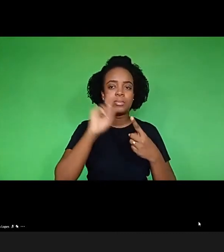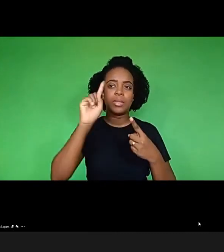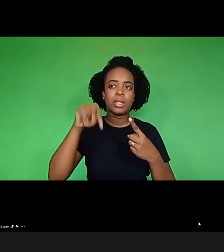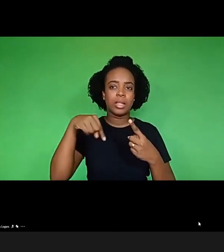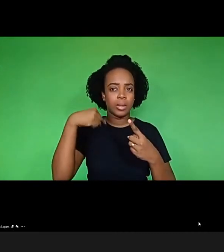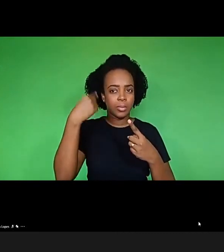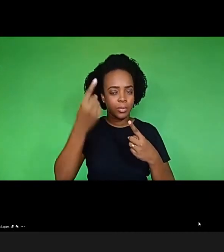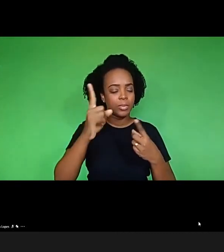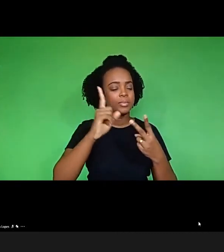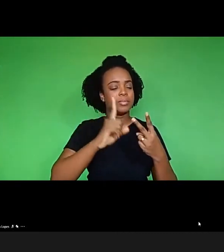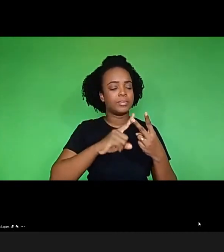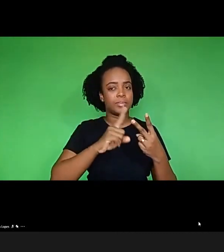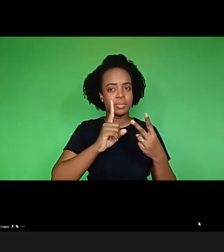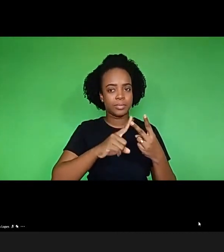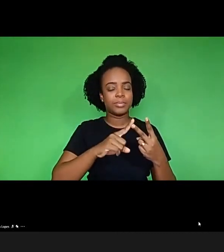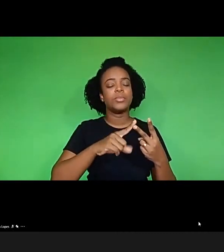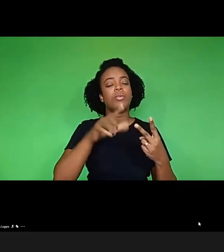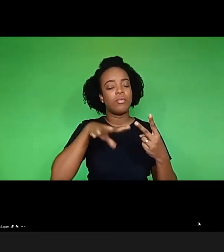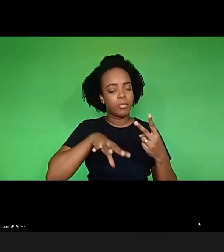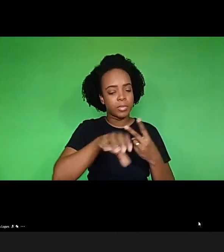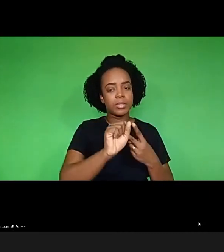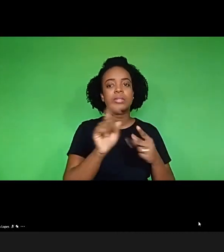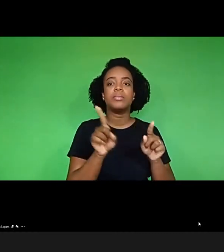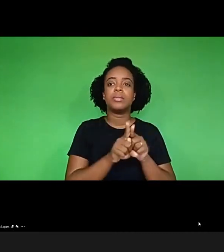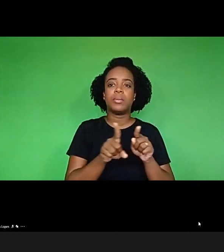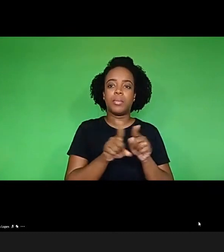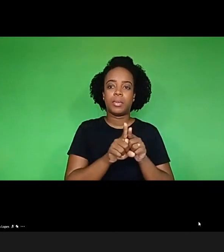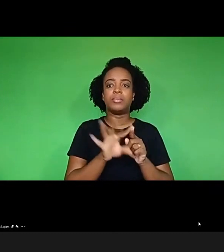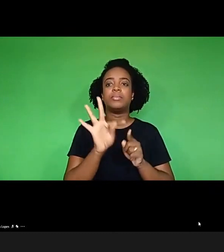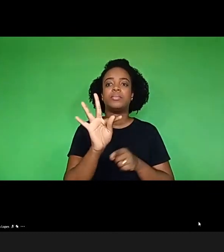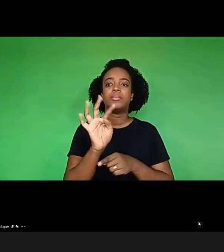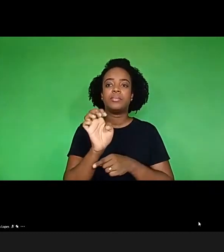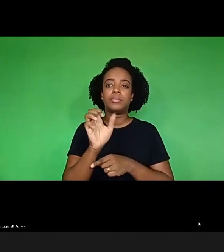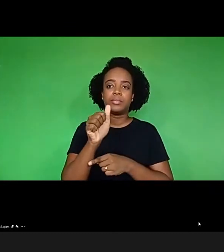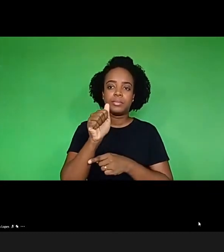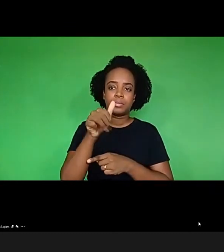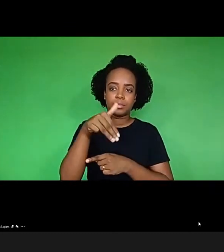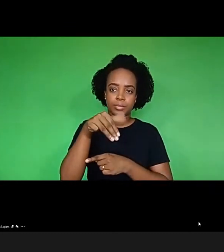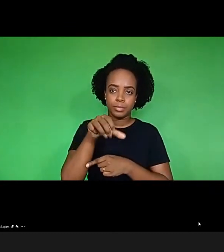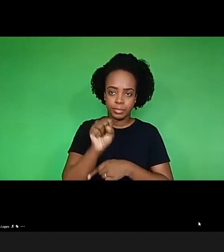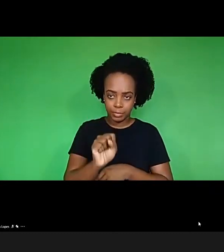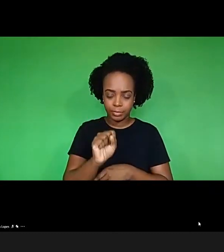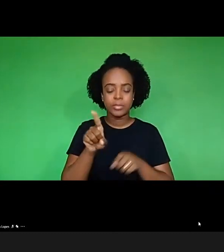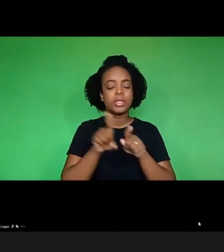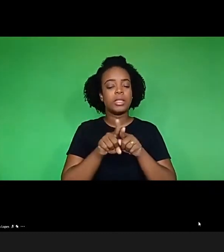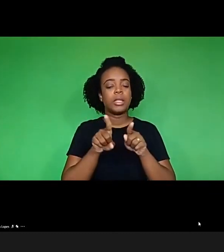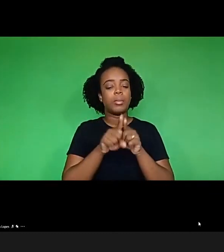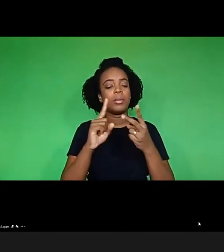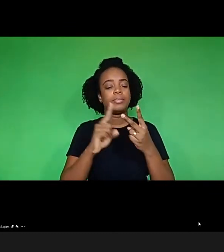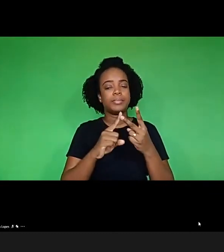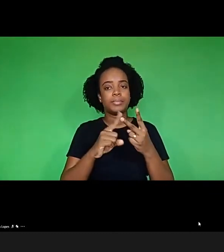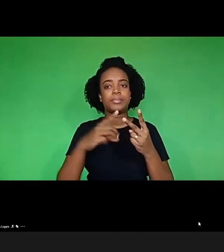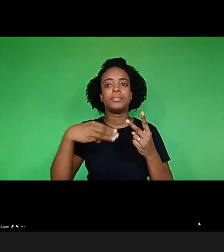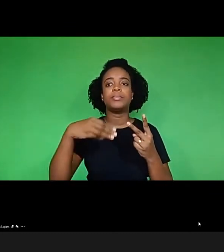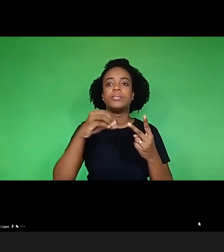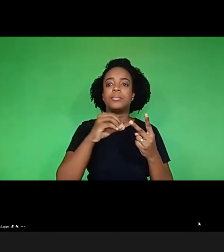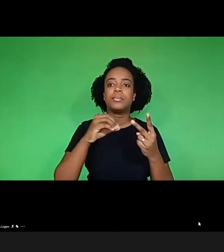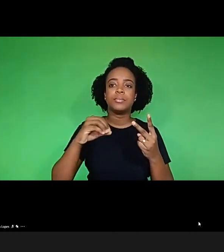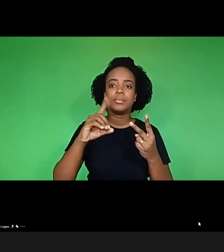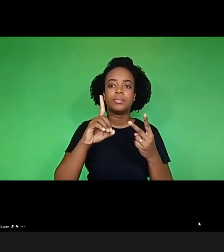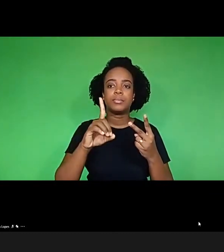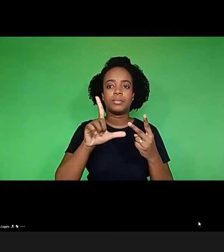e uma do Moodle. Para quando for na semana que vem, a gente já poder estar um pouco mais ambientado. Ok?